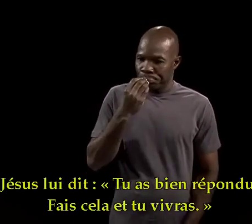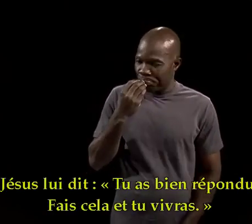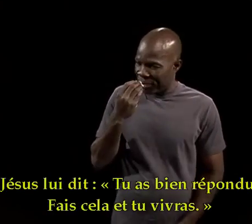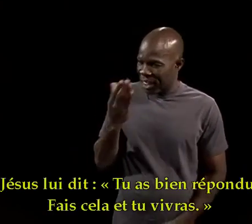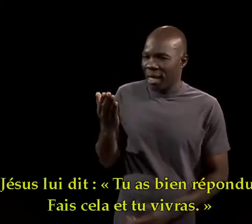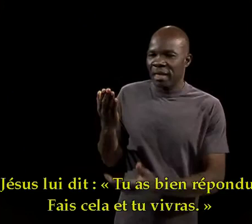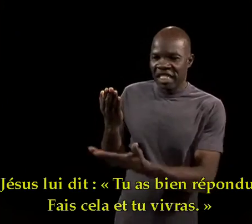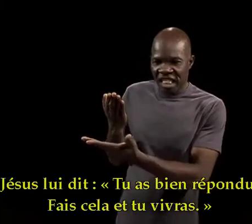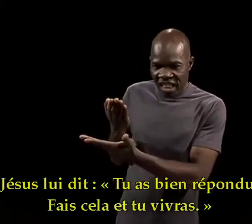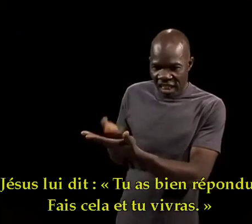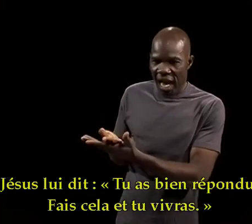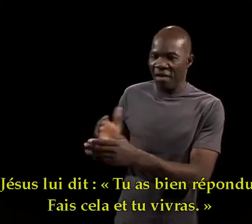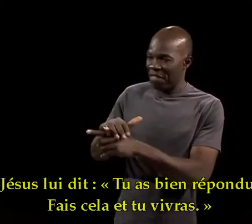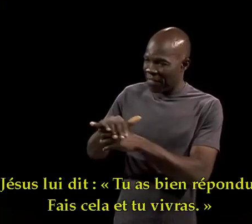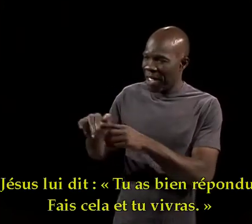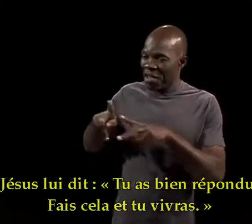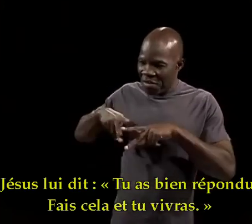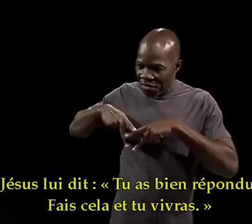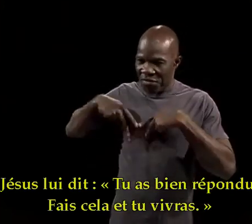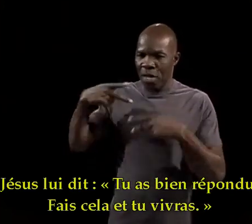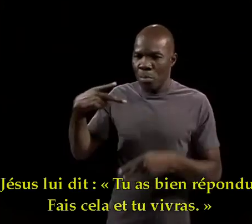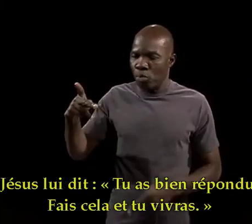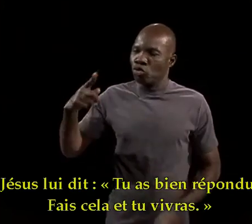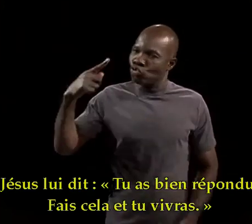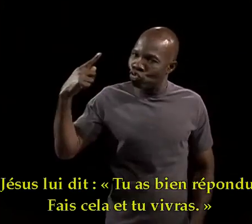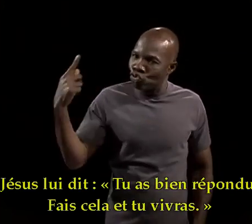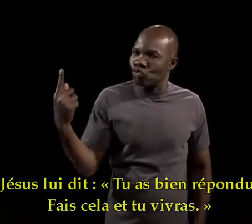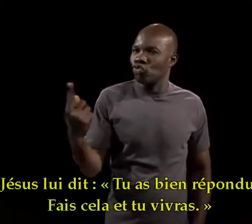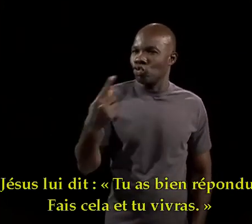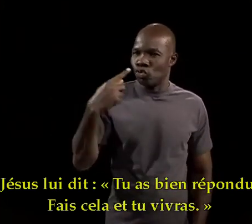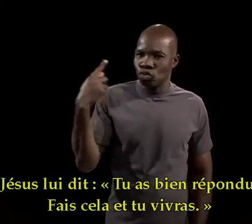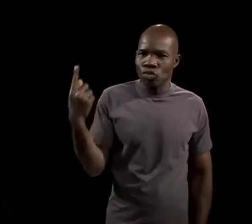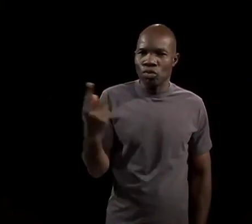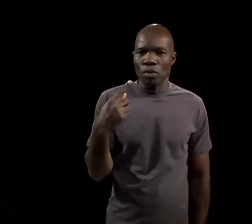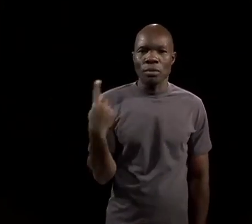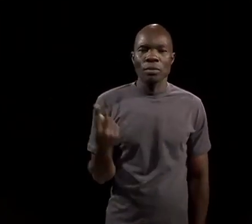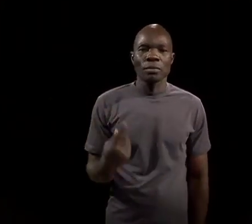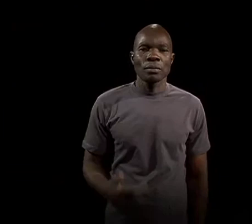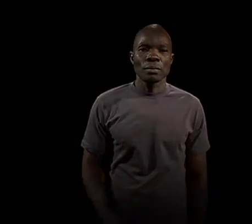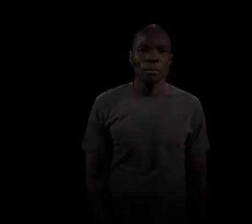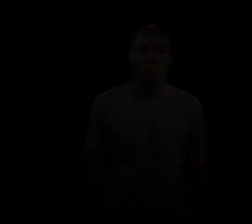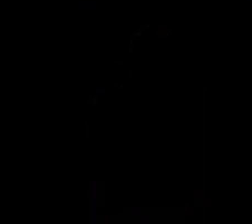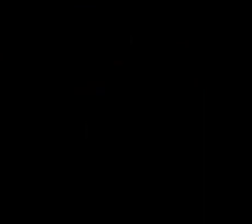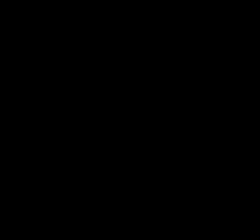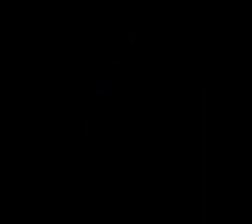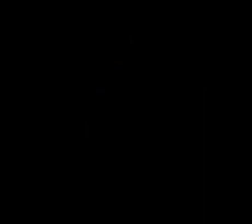» Jésus lui dit « Tu as bien répondu. Fais cela et tu vivras. »